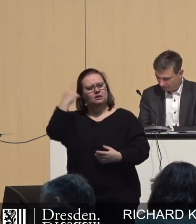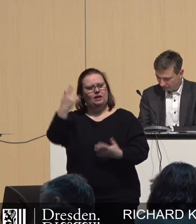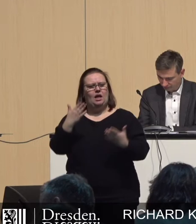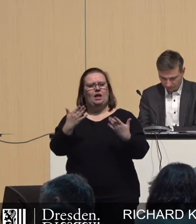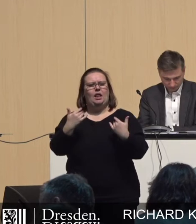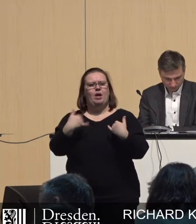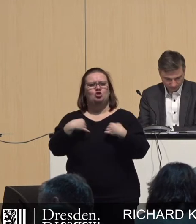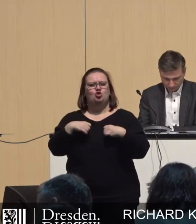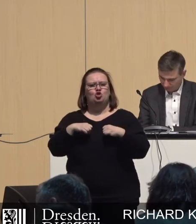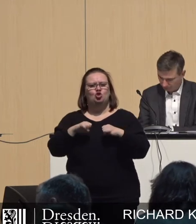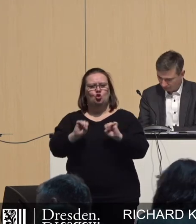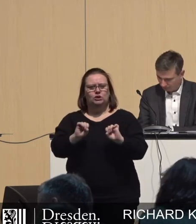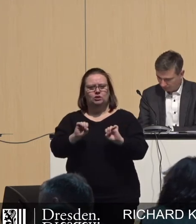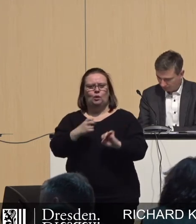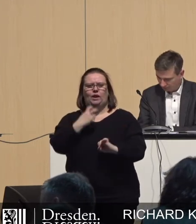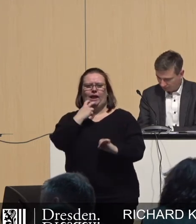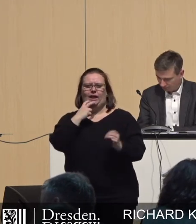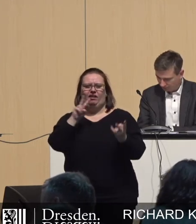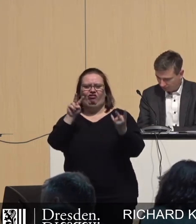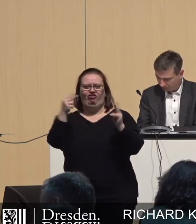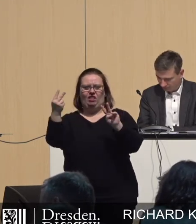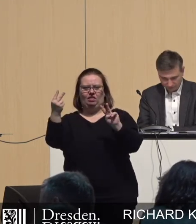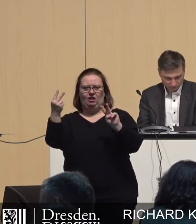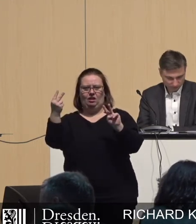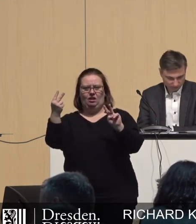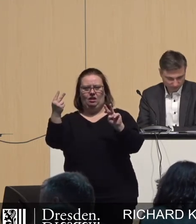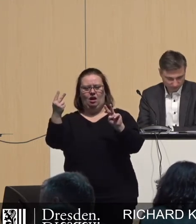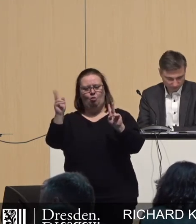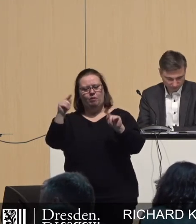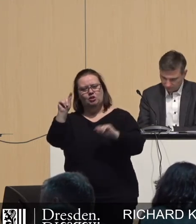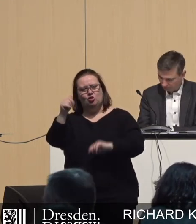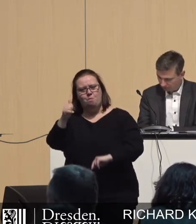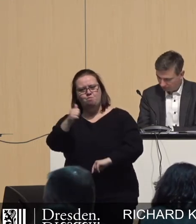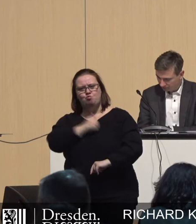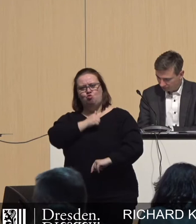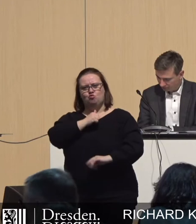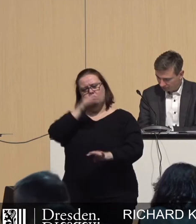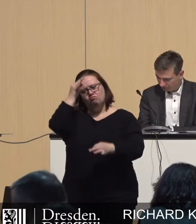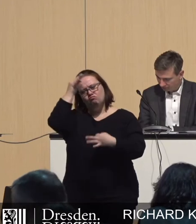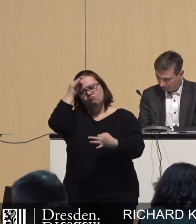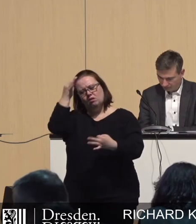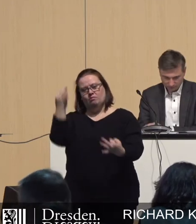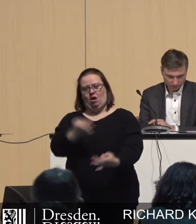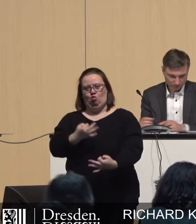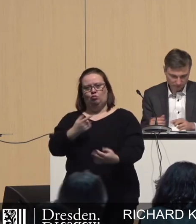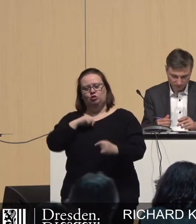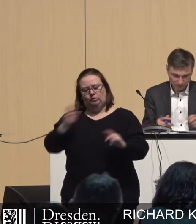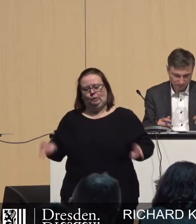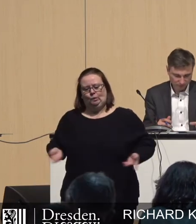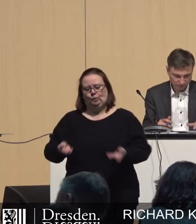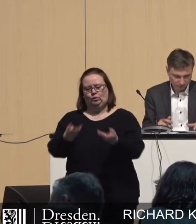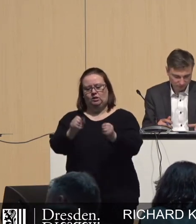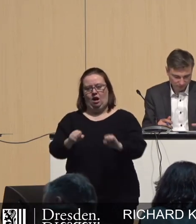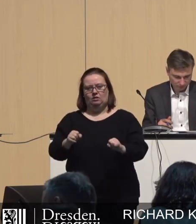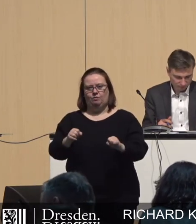Klimaschutz und Energiewende müssen mutig und auch ein bisschen ambitionierter vorangetrieben werden, als